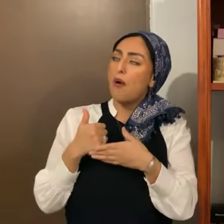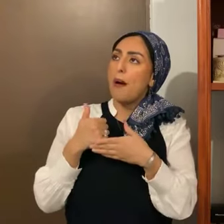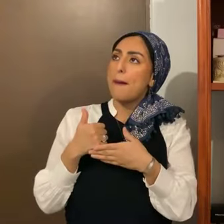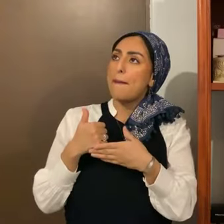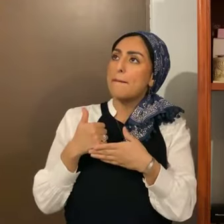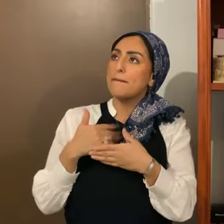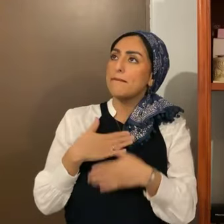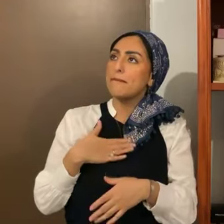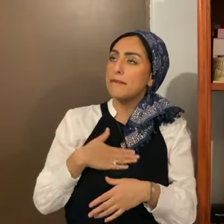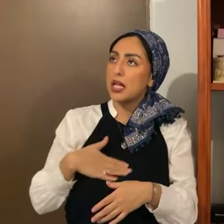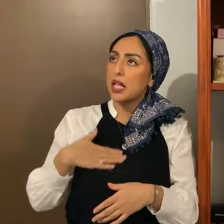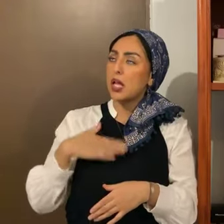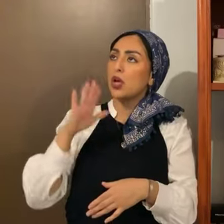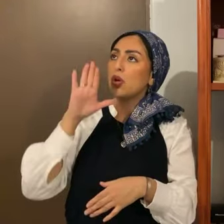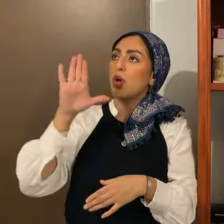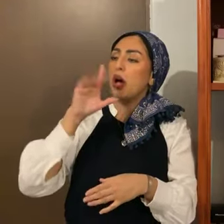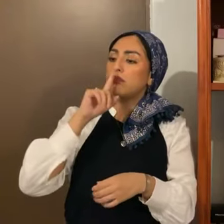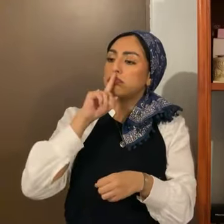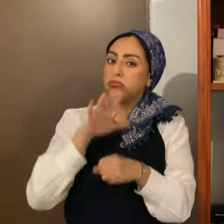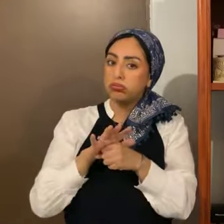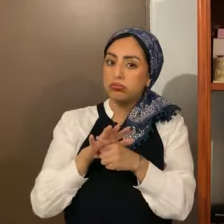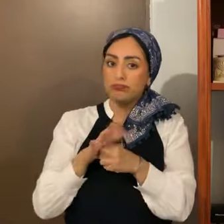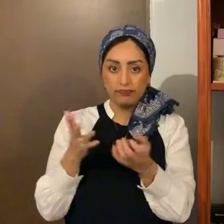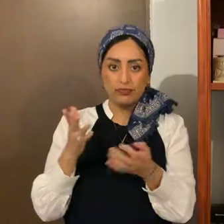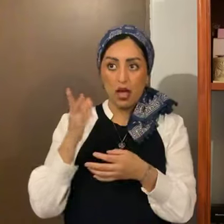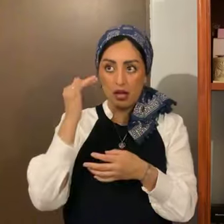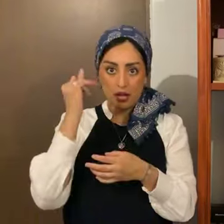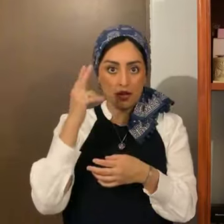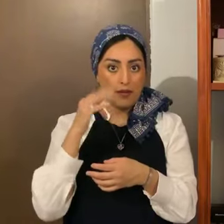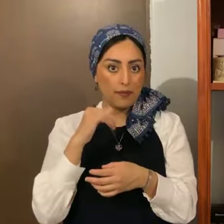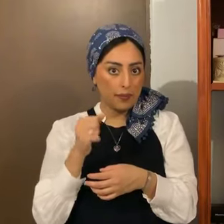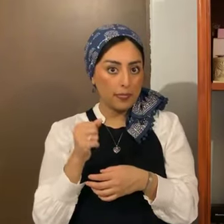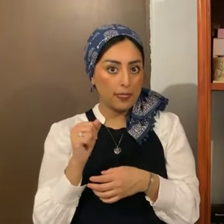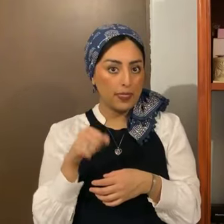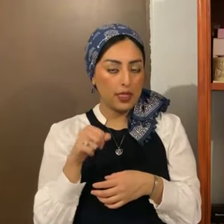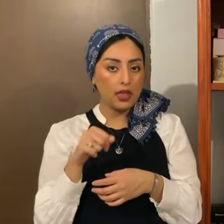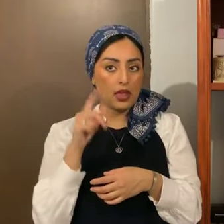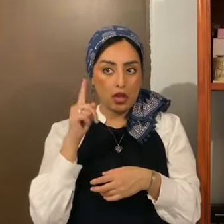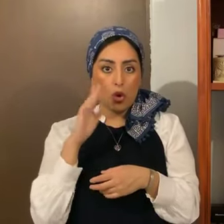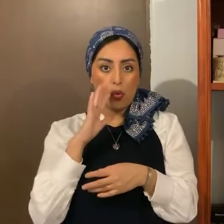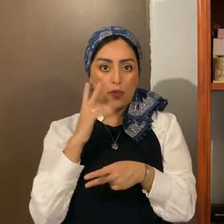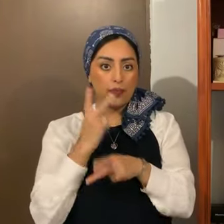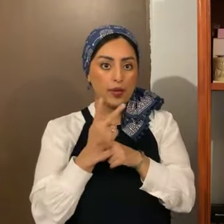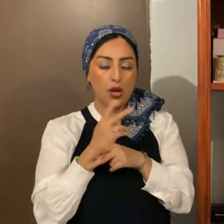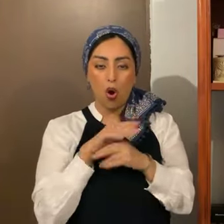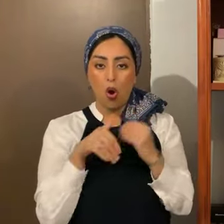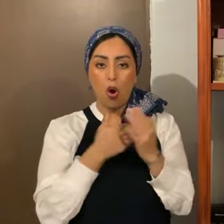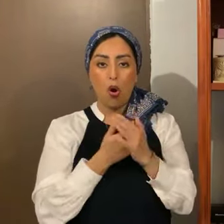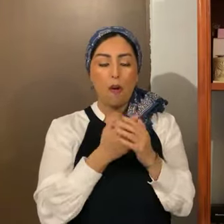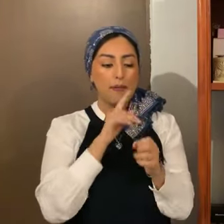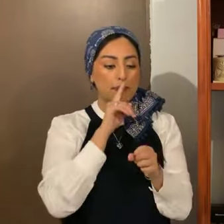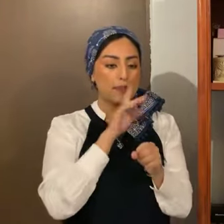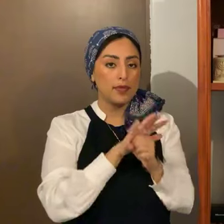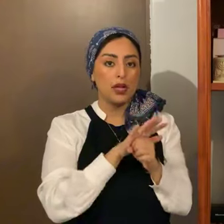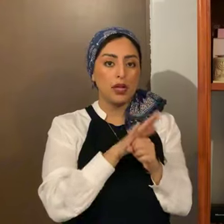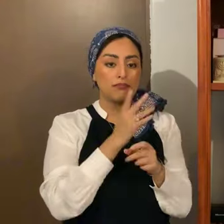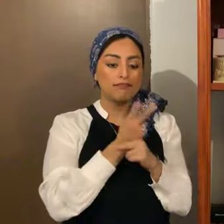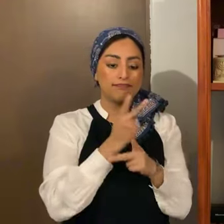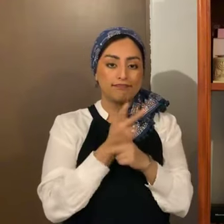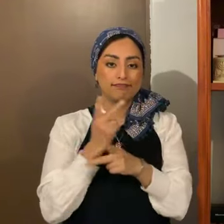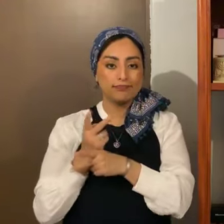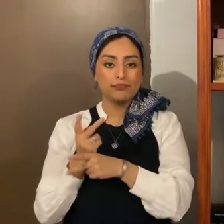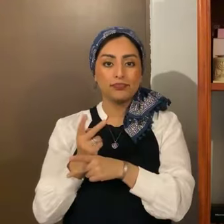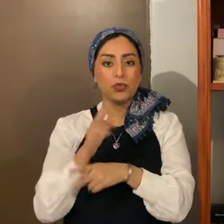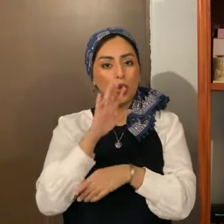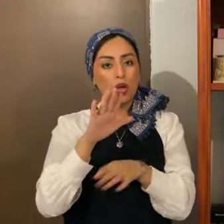mí en tus promesas. Y claro que lo es. Él va a cumplir cada una de sus promesas. Y para